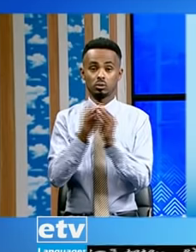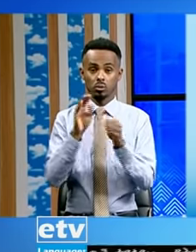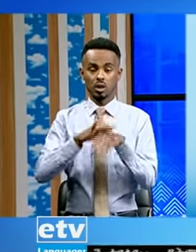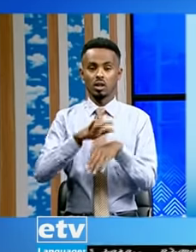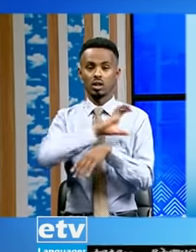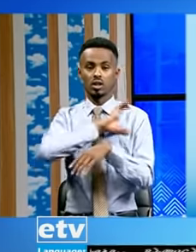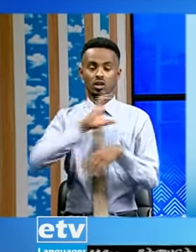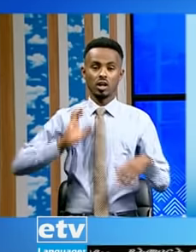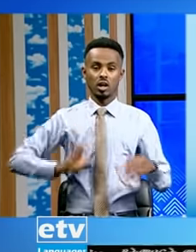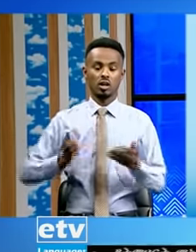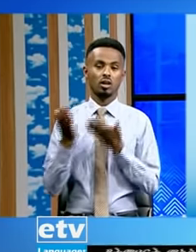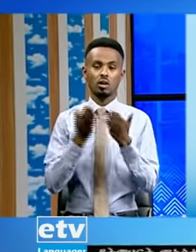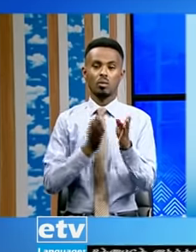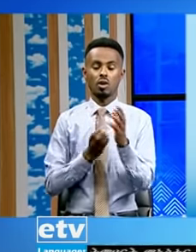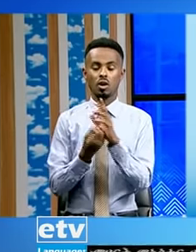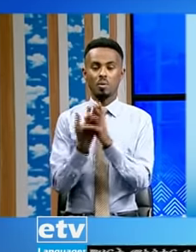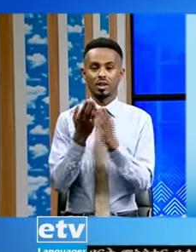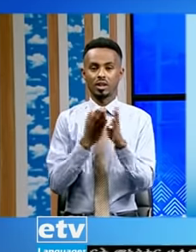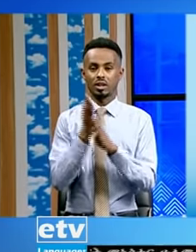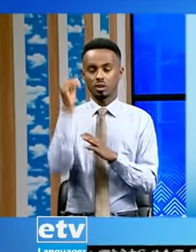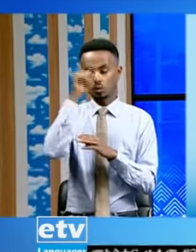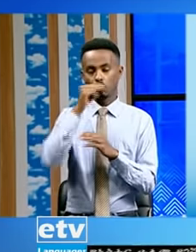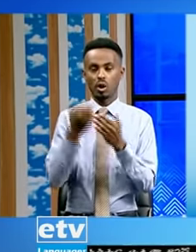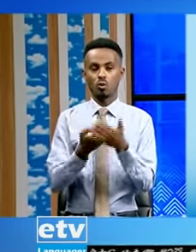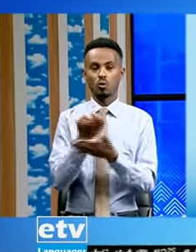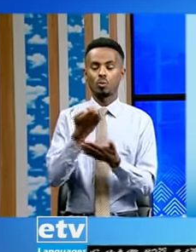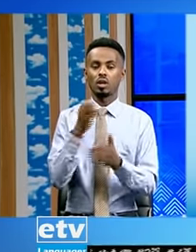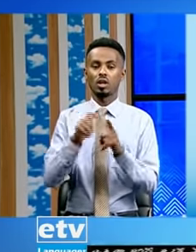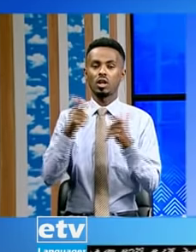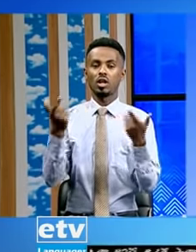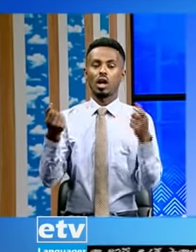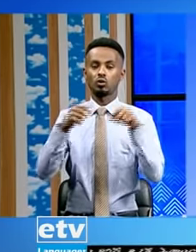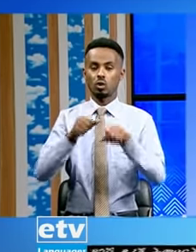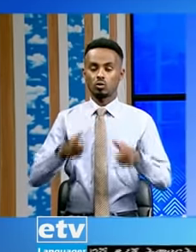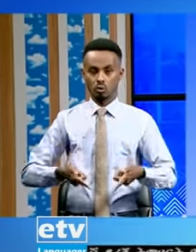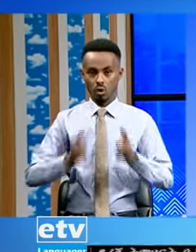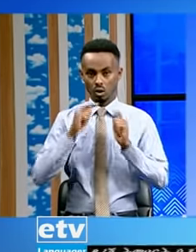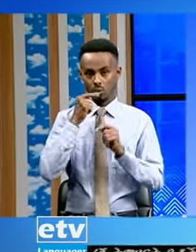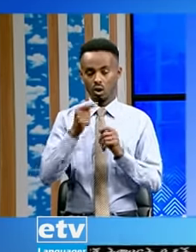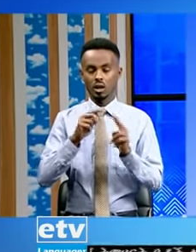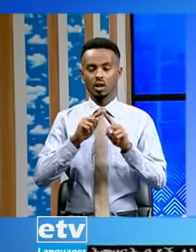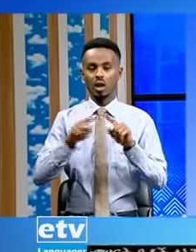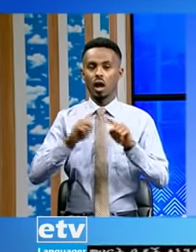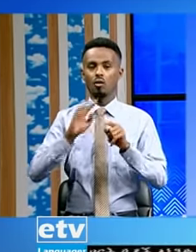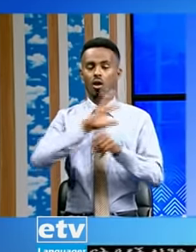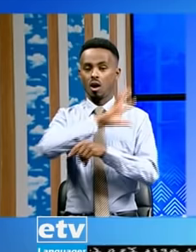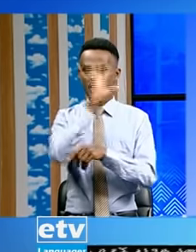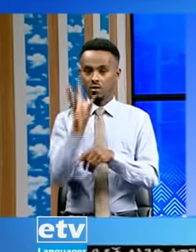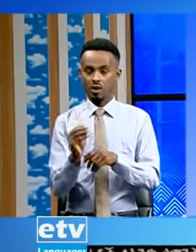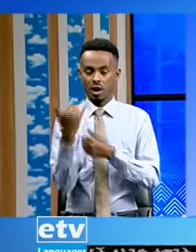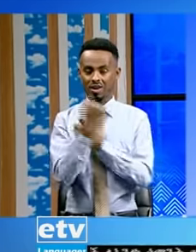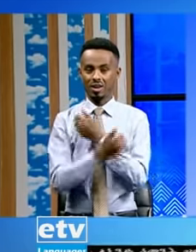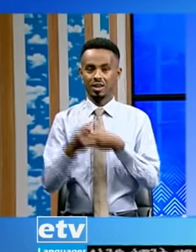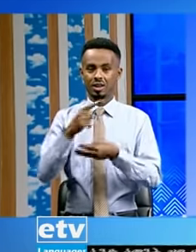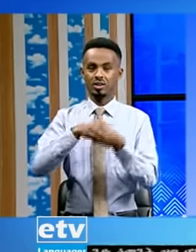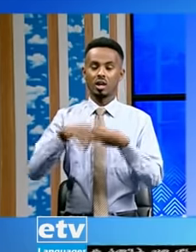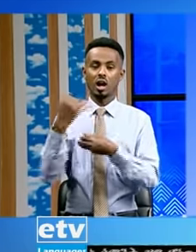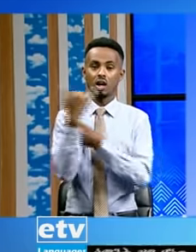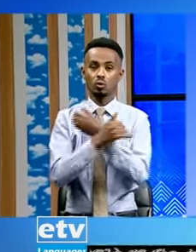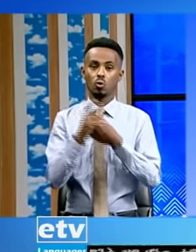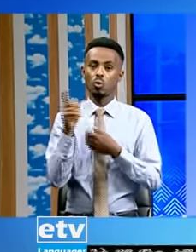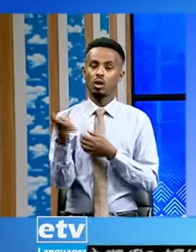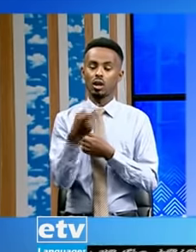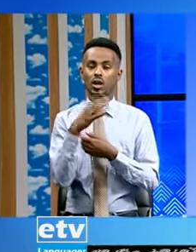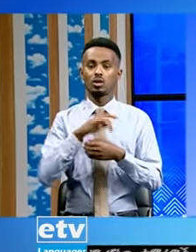ከቻይና የቀረበው የልማት አቅጣጫ ለኢትዮጵያ ኢኮኖሚ ጉልድርሻ ይኖራል ተብሏል። ከተለያዩ አፍሪካ ሀገራት ስለአገሪቱ ነባራዊ